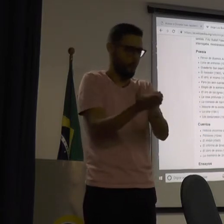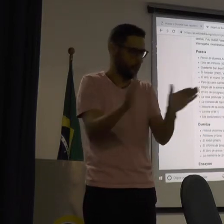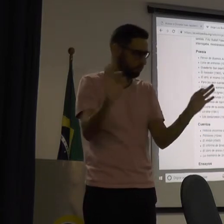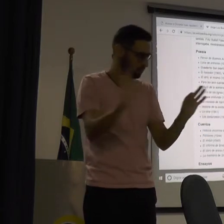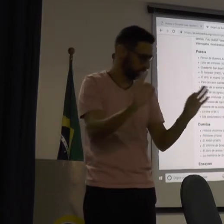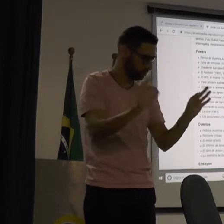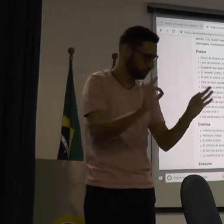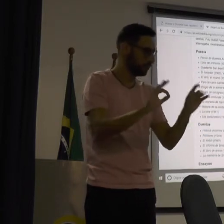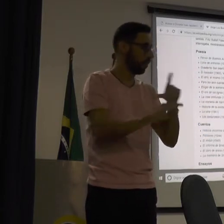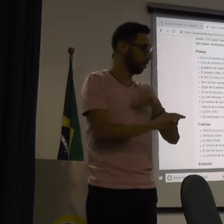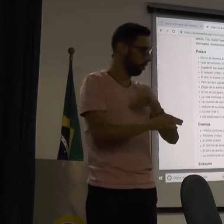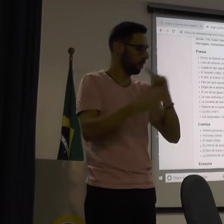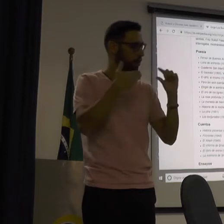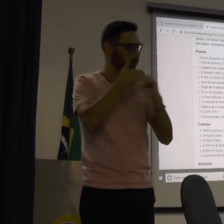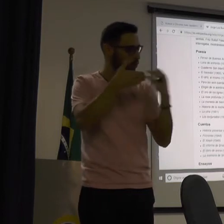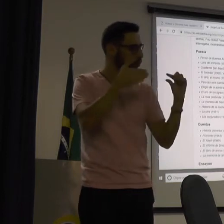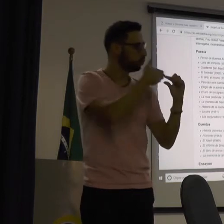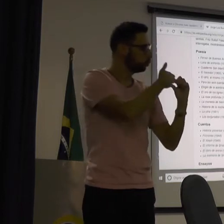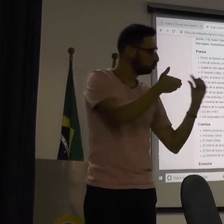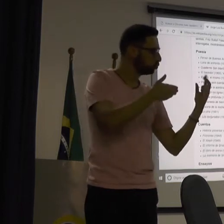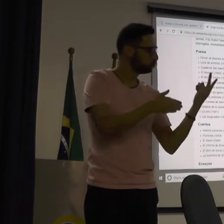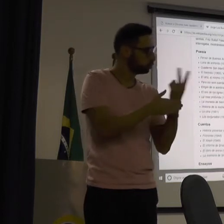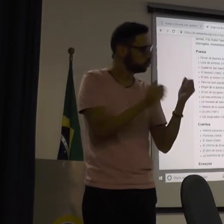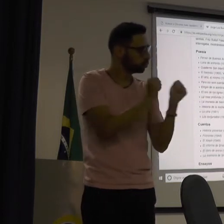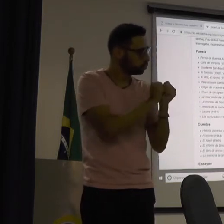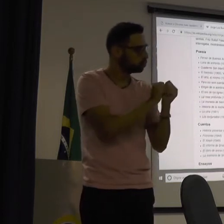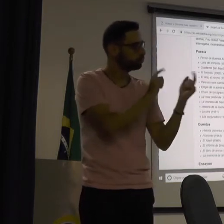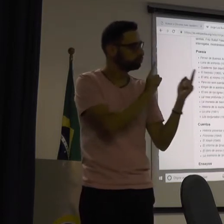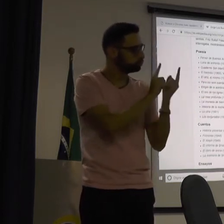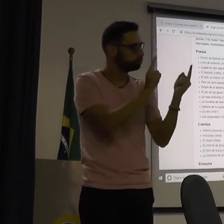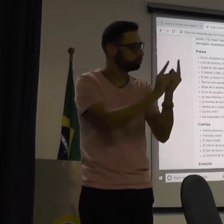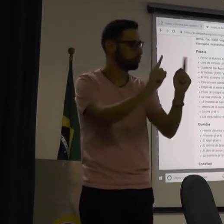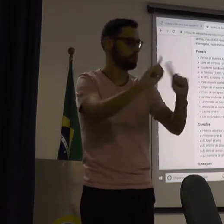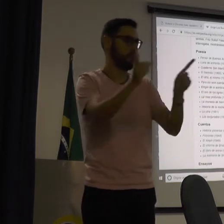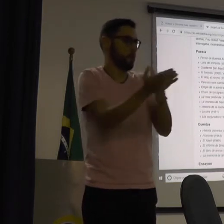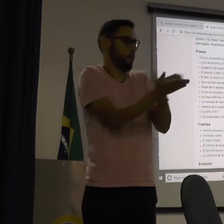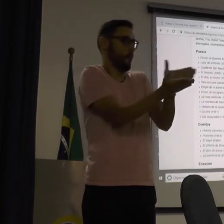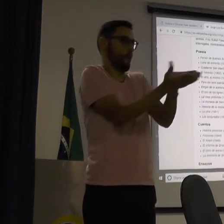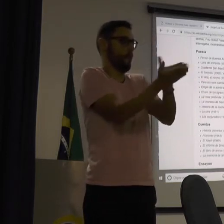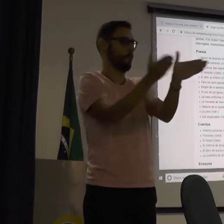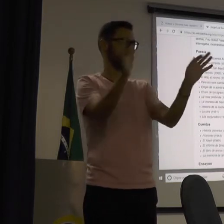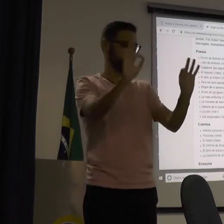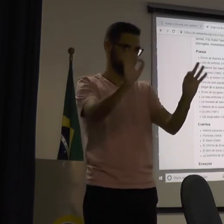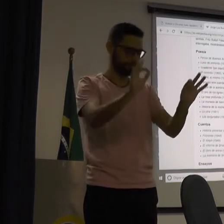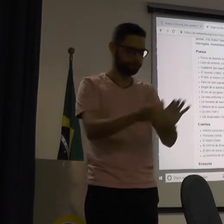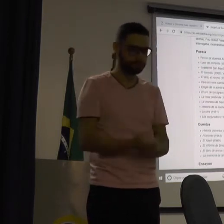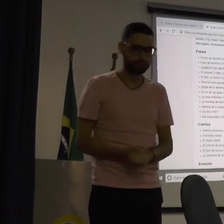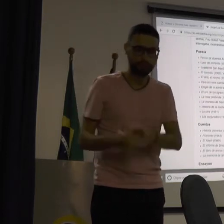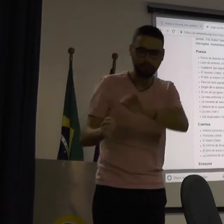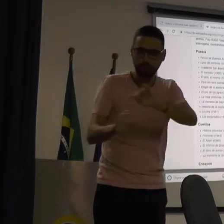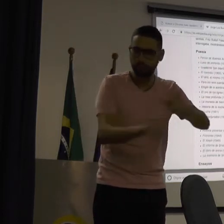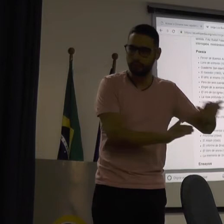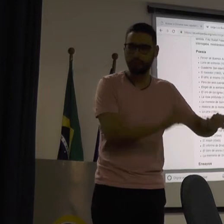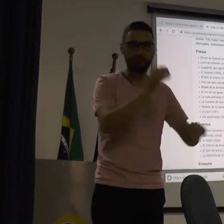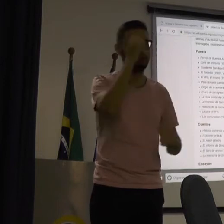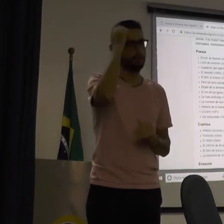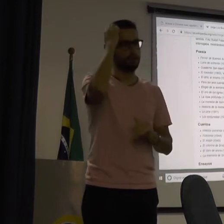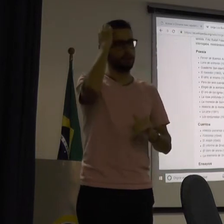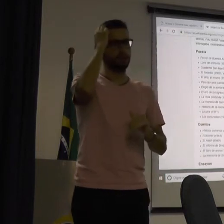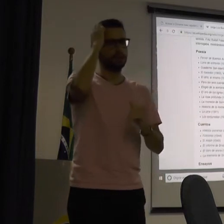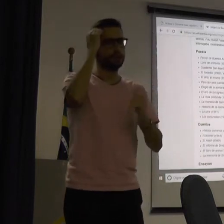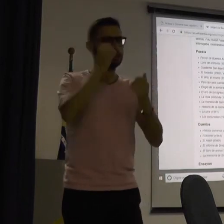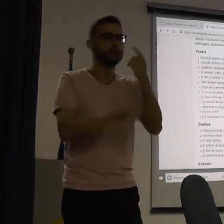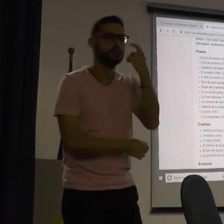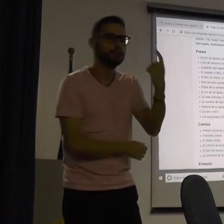que ele fez em colaboração com o Bioy Casares, que não foi publicado. Bom, eu vou primeiro aqui, há uma coisa